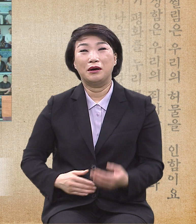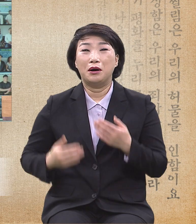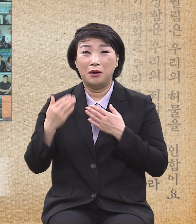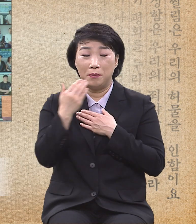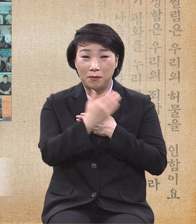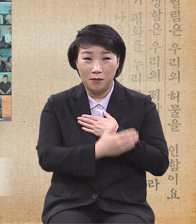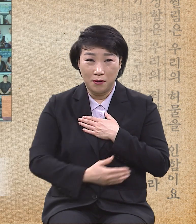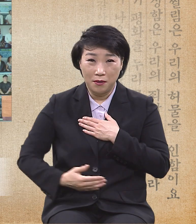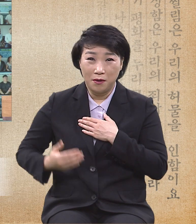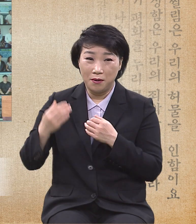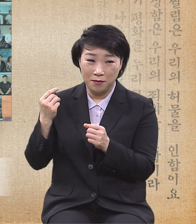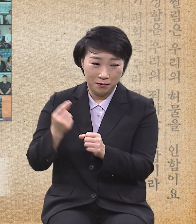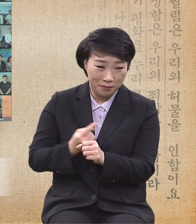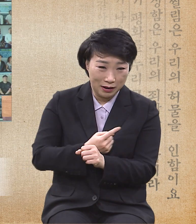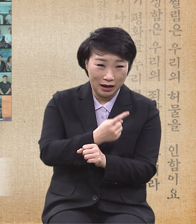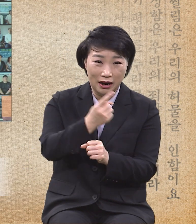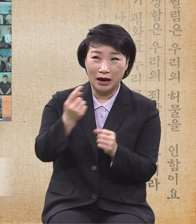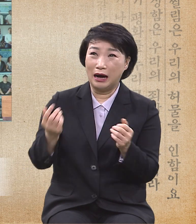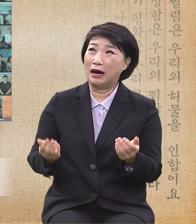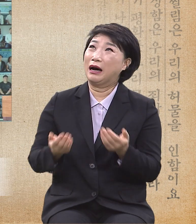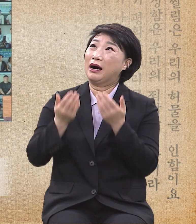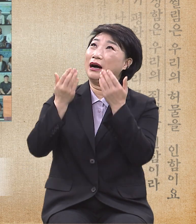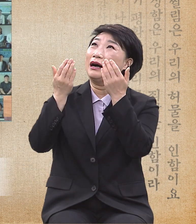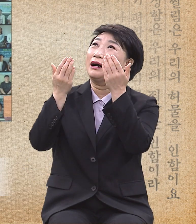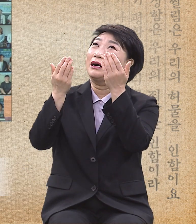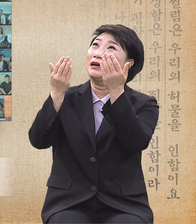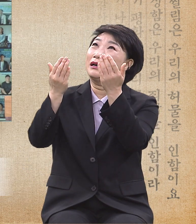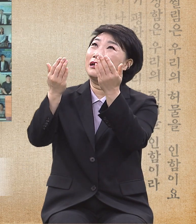알아. 몸